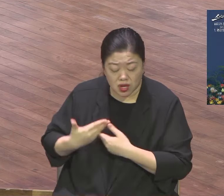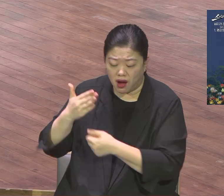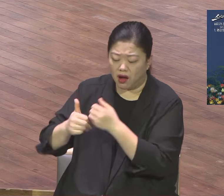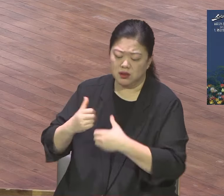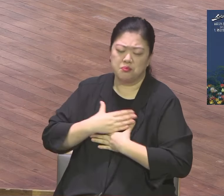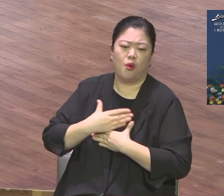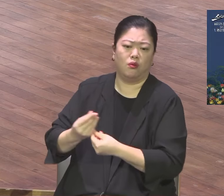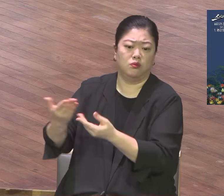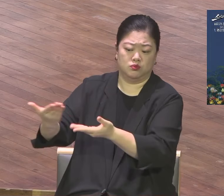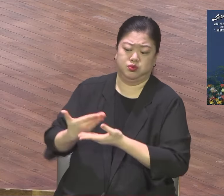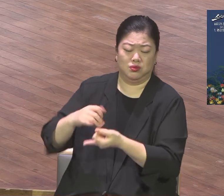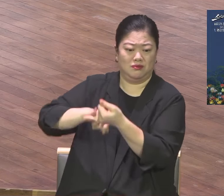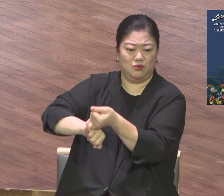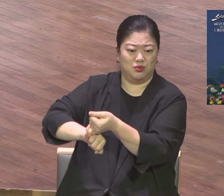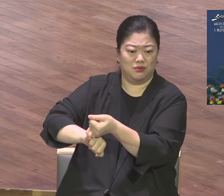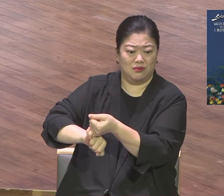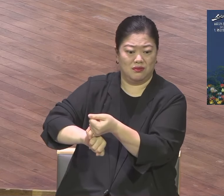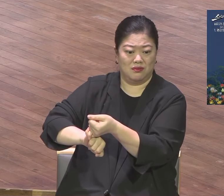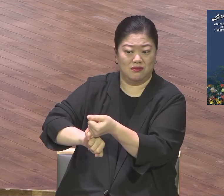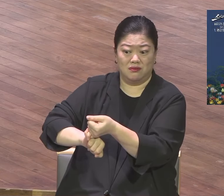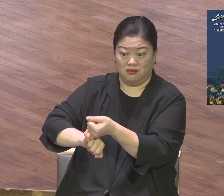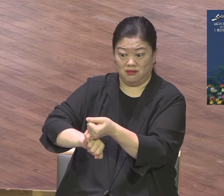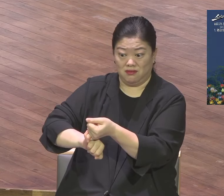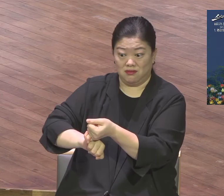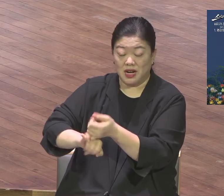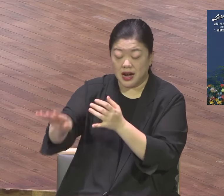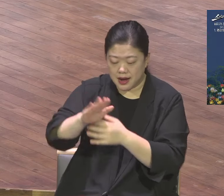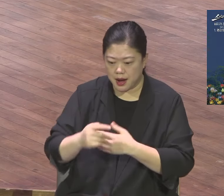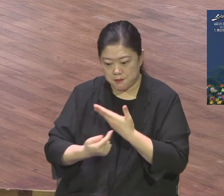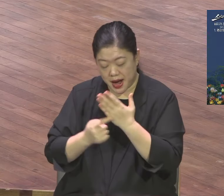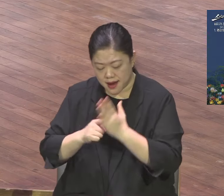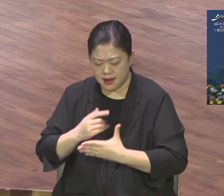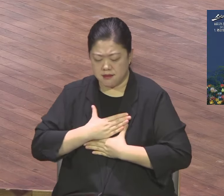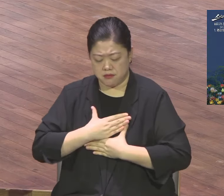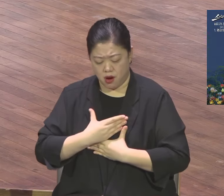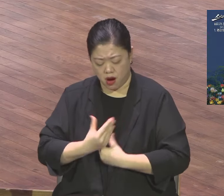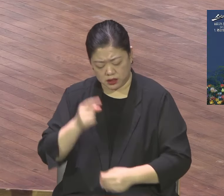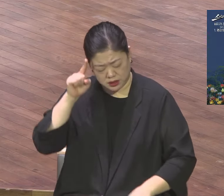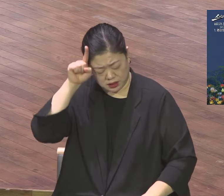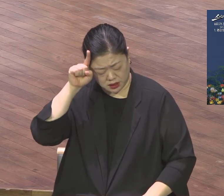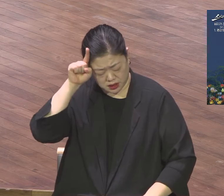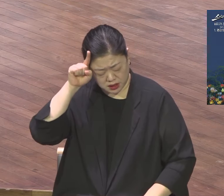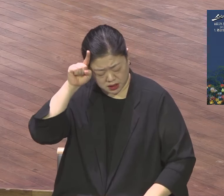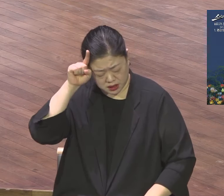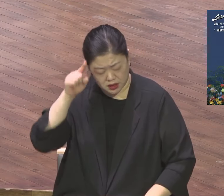평강을. 평강이 최고잖아요. 그래야 건강합니다.